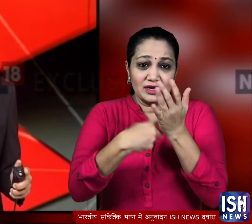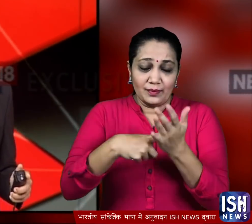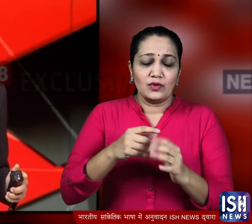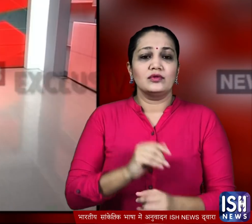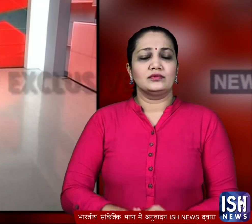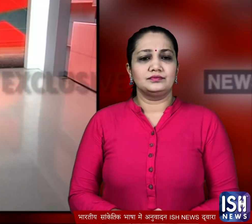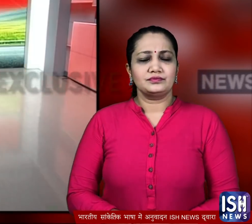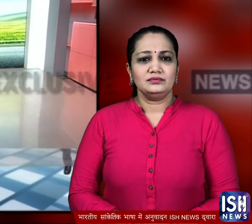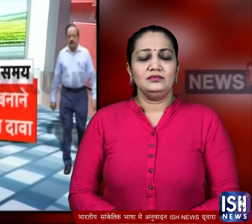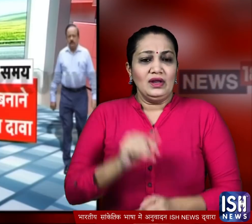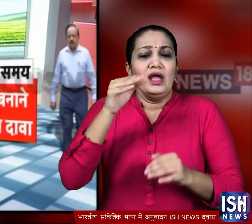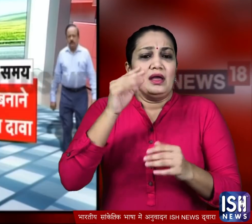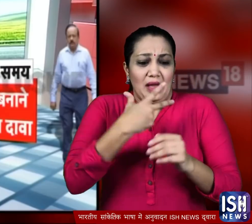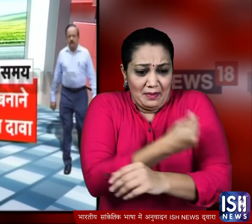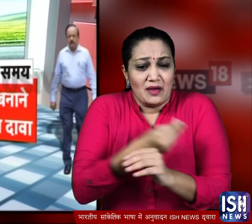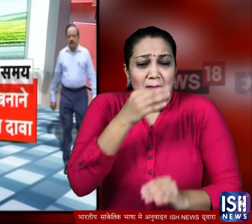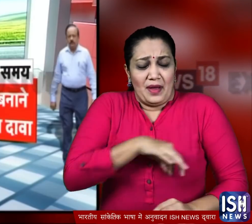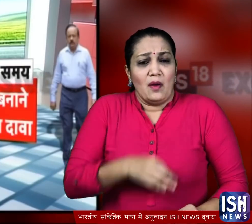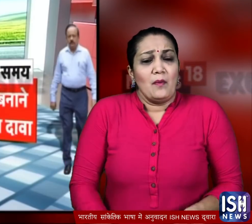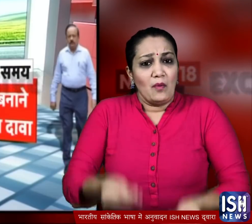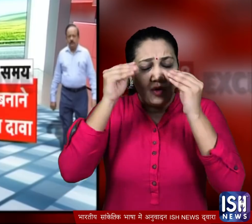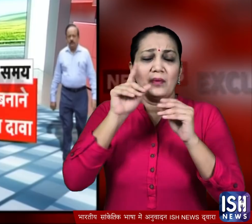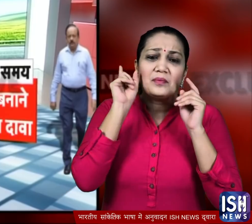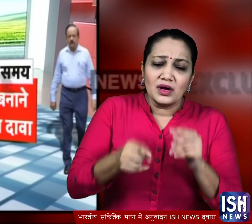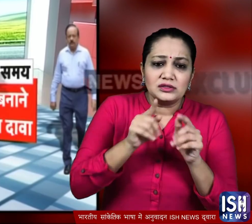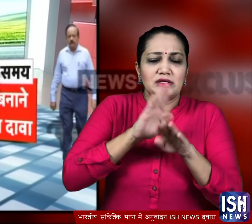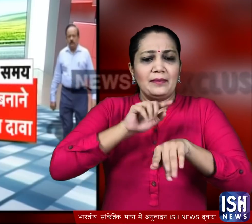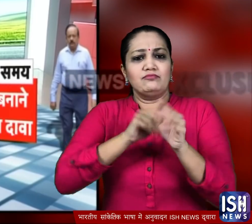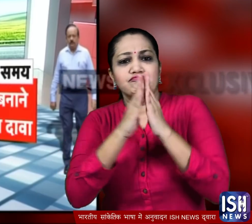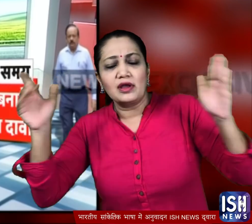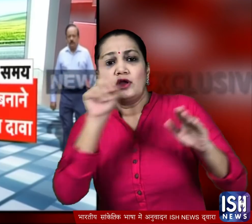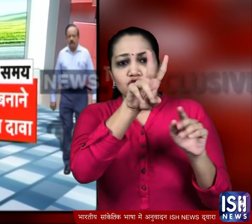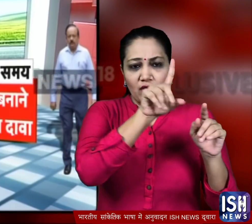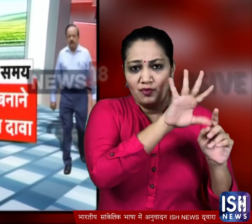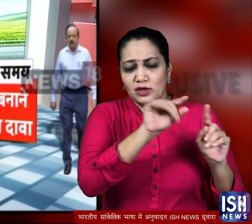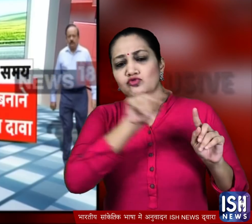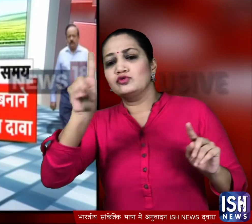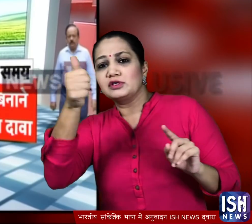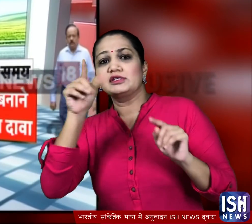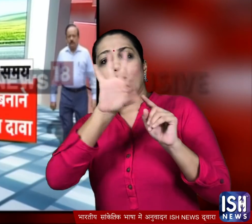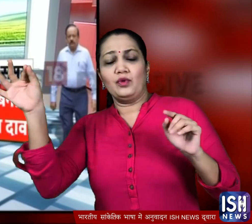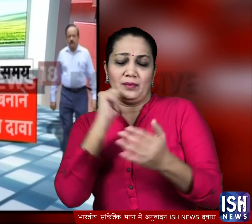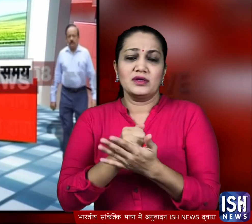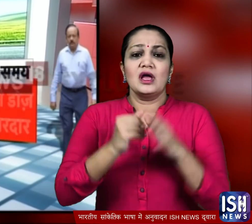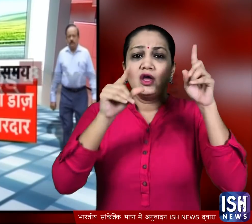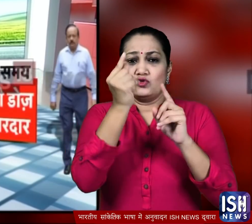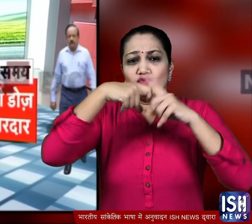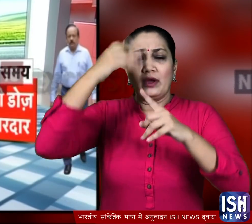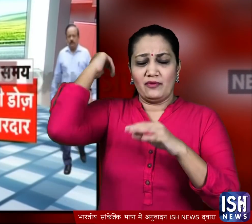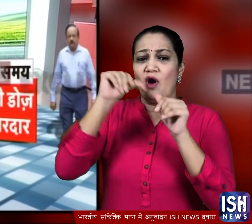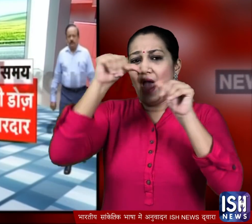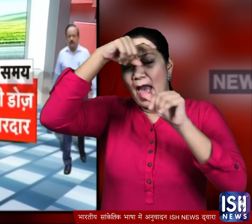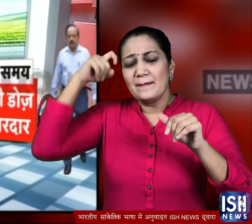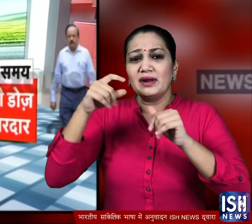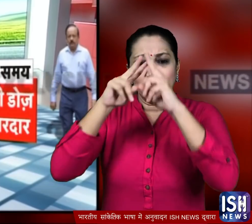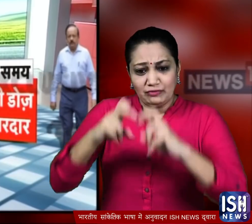सिंह की रिपोर्ट है कि टीके को ज्यादा असरदार बनाने के लिए दोनों डोज के बीच समय बढ़ाकर 12 से 16 हफ्ते किया, क्योंकि ब्रिटेन में